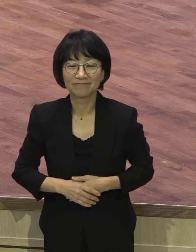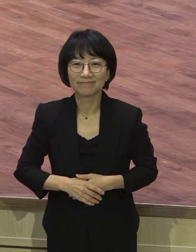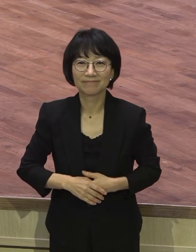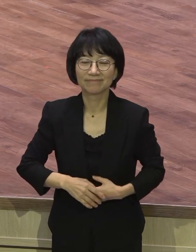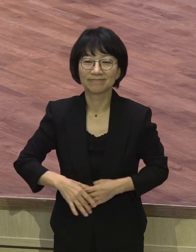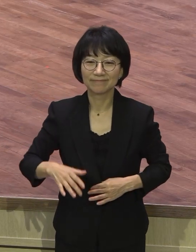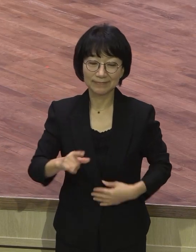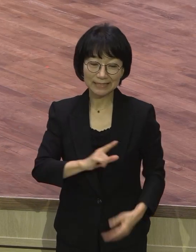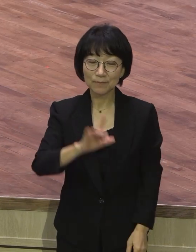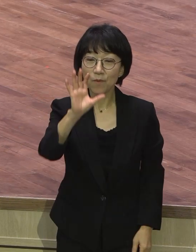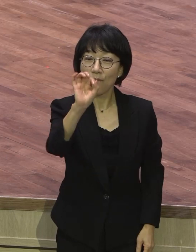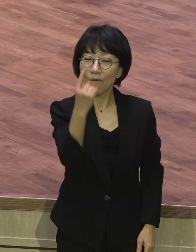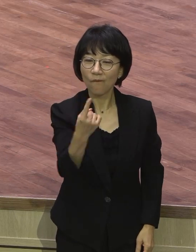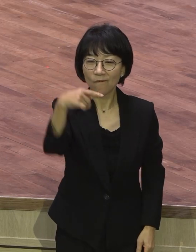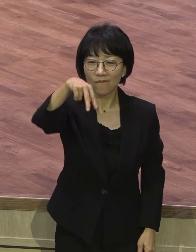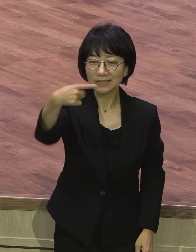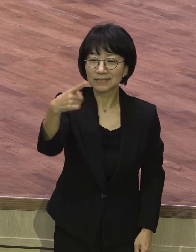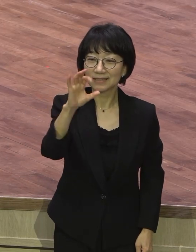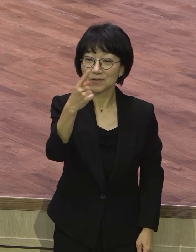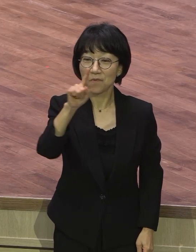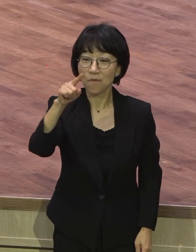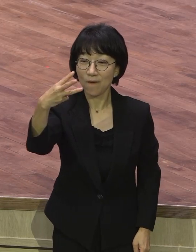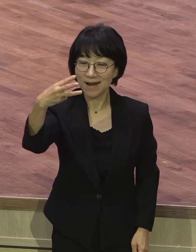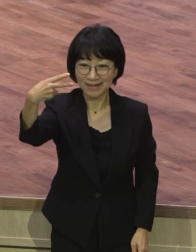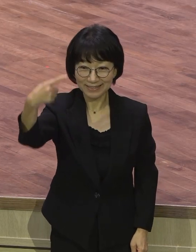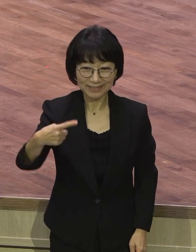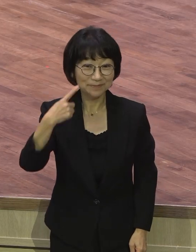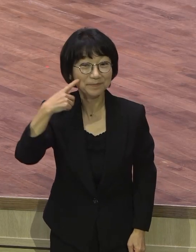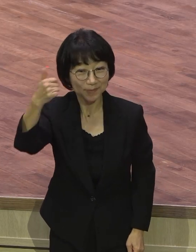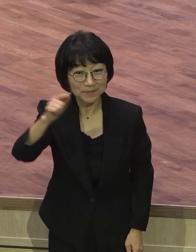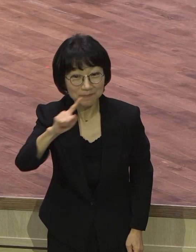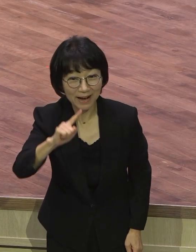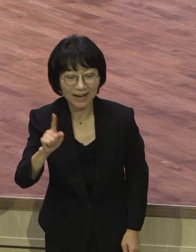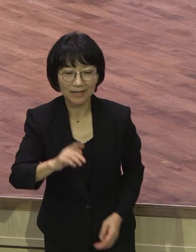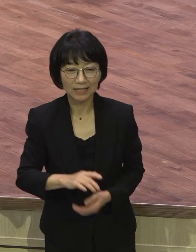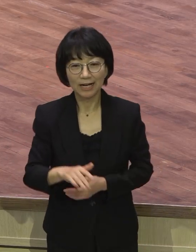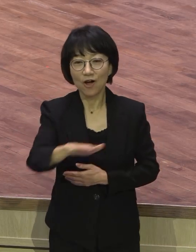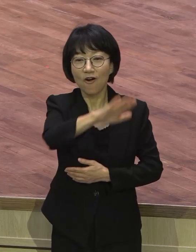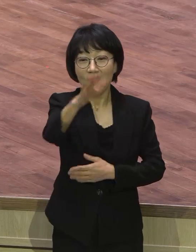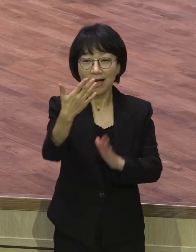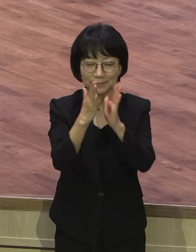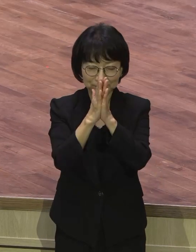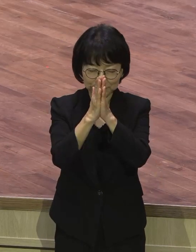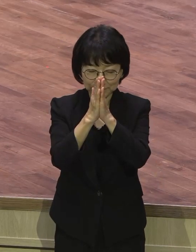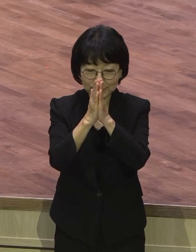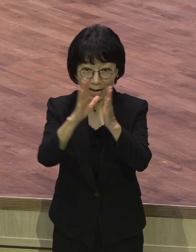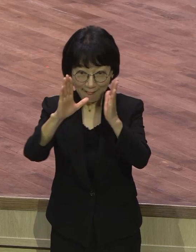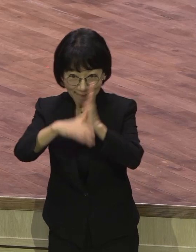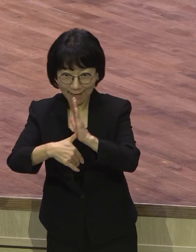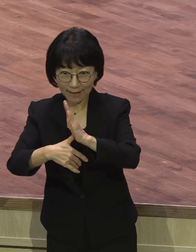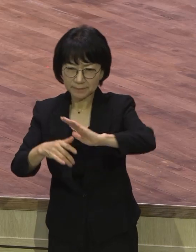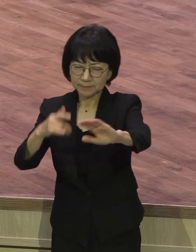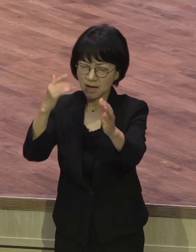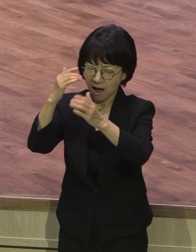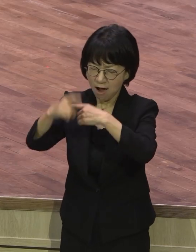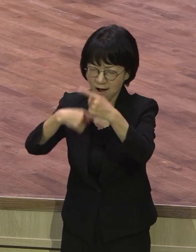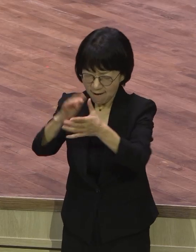오스월드 오스월드 챔퍼스 목사님 이런 말이었어 우리가 기도할 때 기도에 열중한 나머지